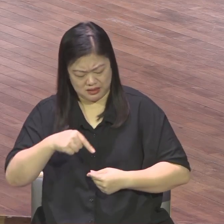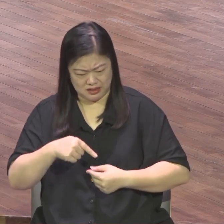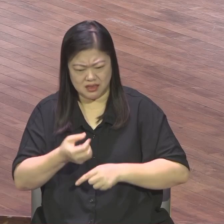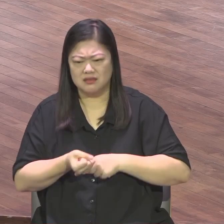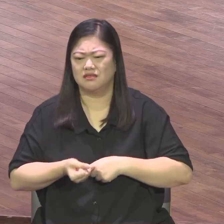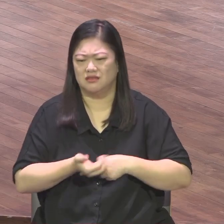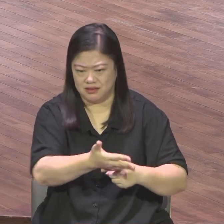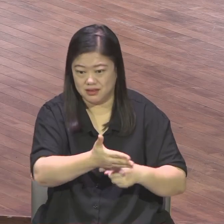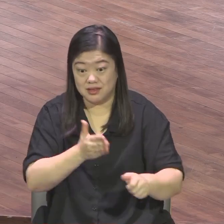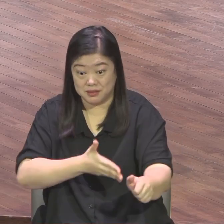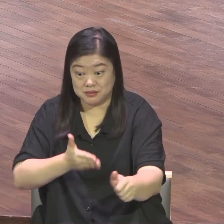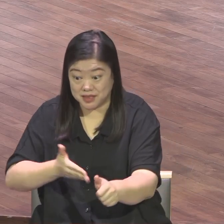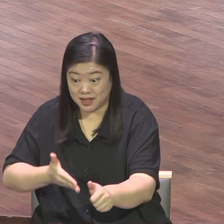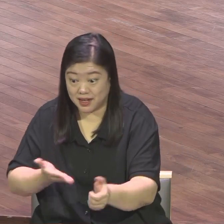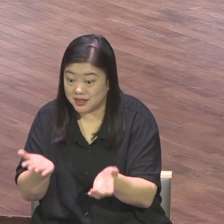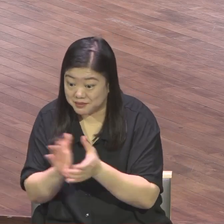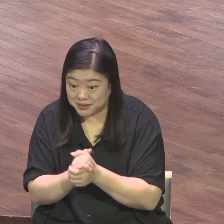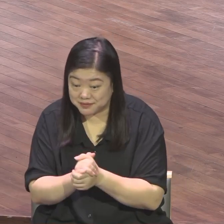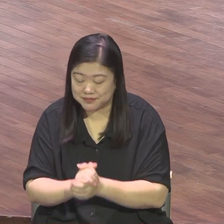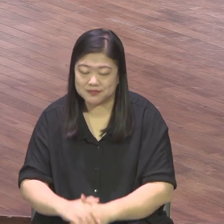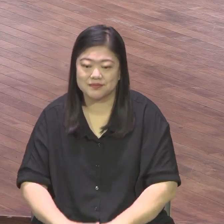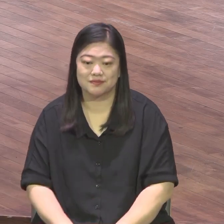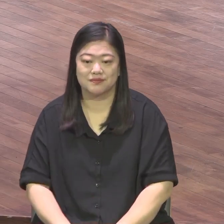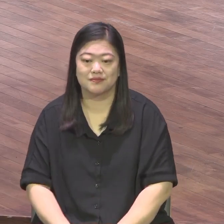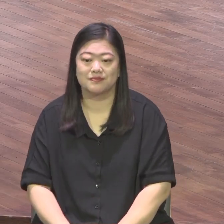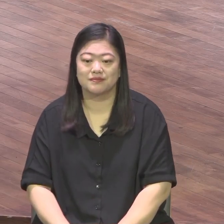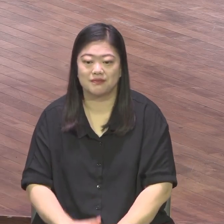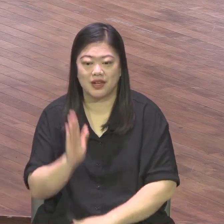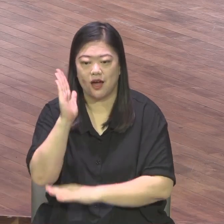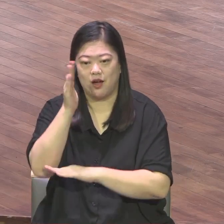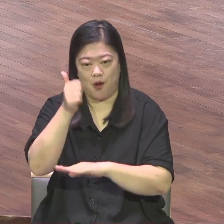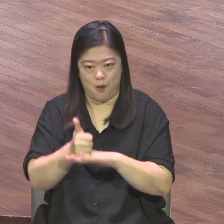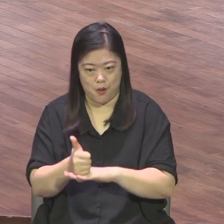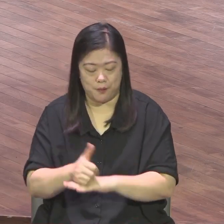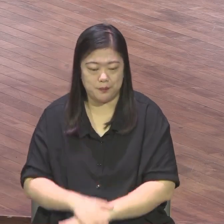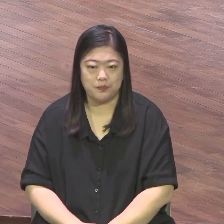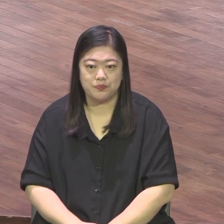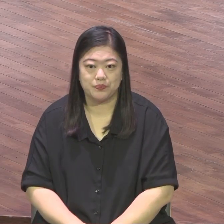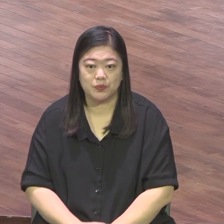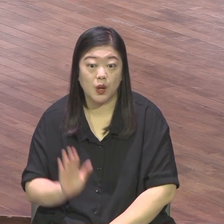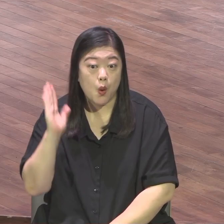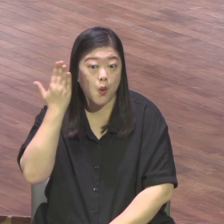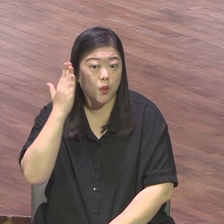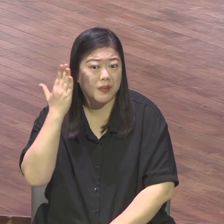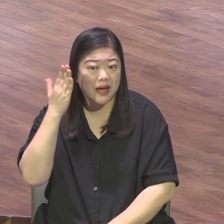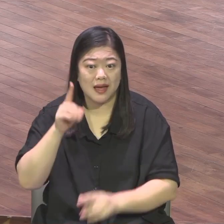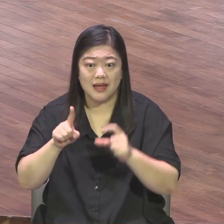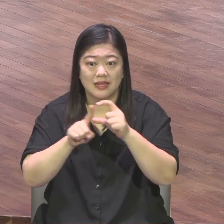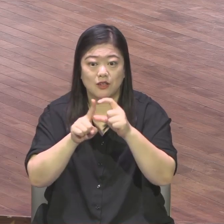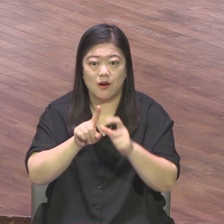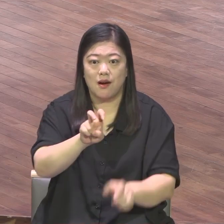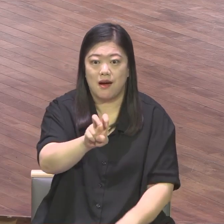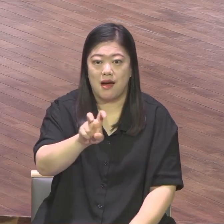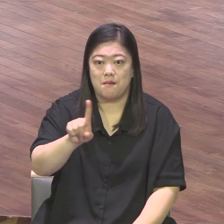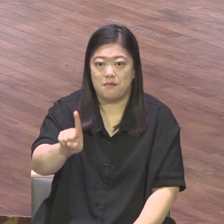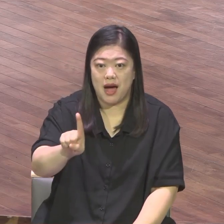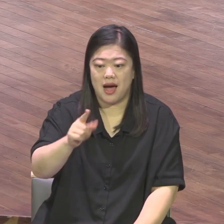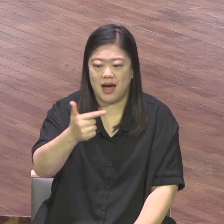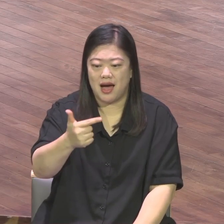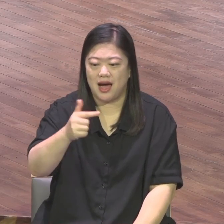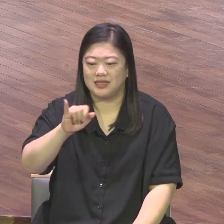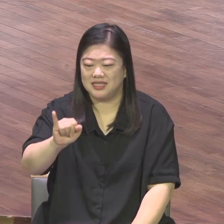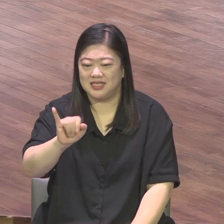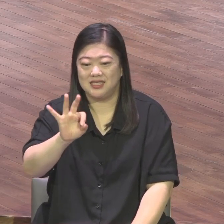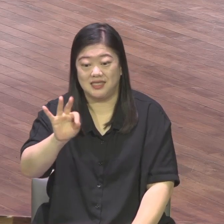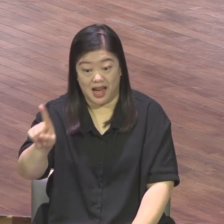축복합니다. 결론입니다. 요즘 젊은이들이 많이 쓰는 표현 중에 마니아 이제 마니아 보통 매니아라고